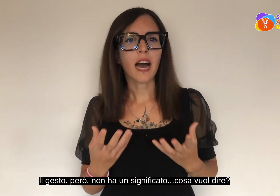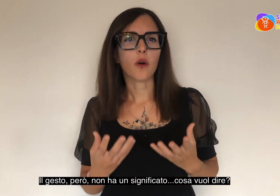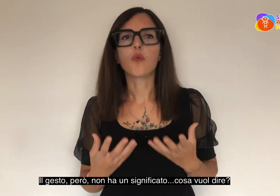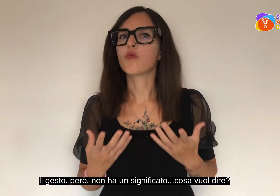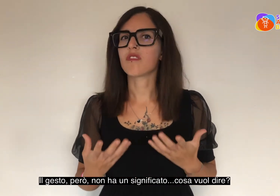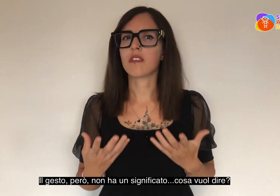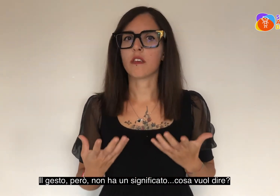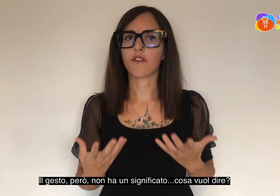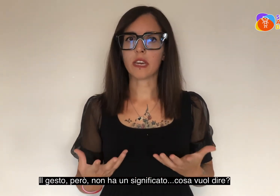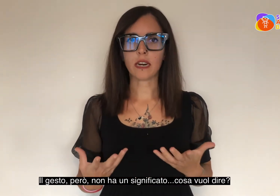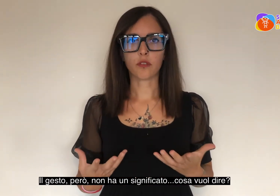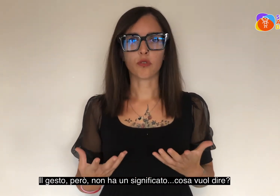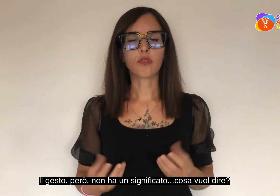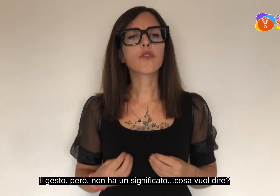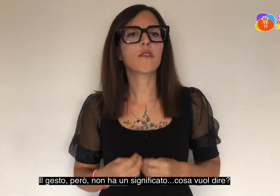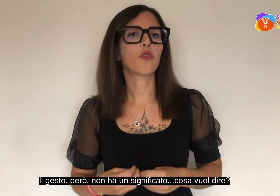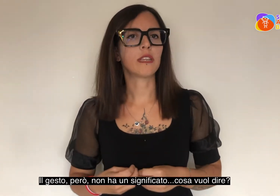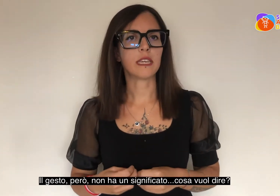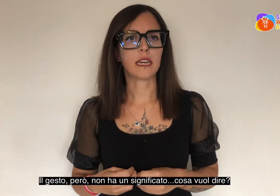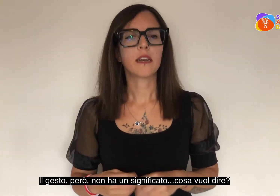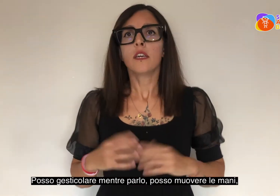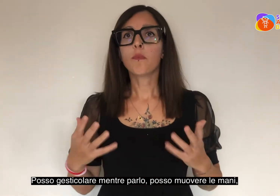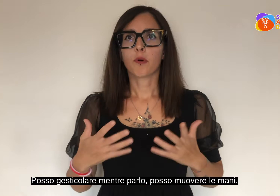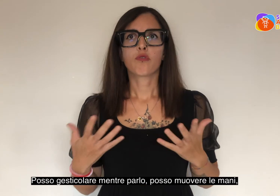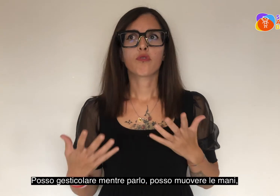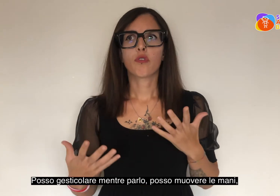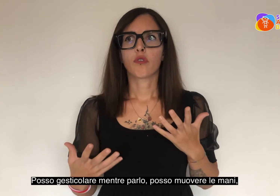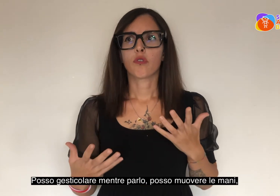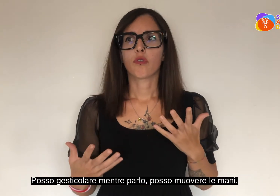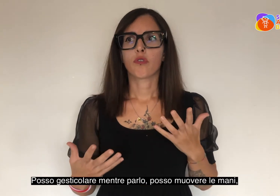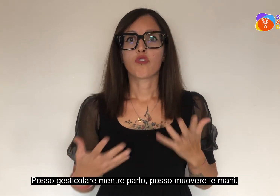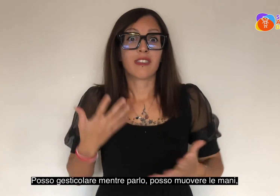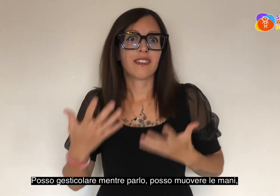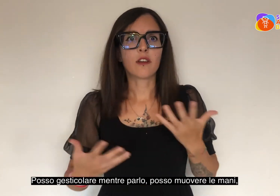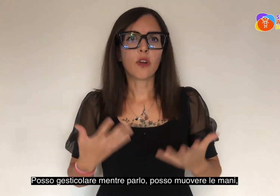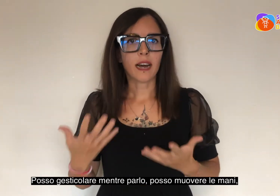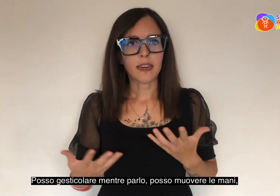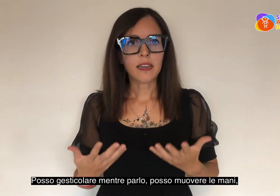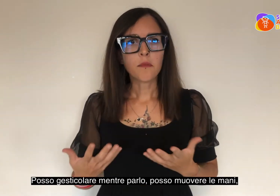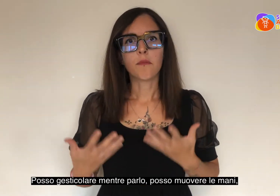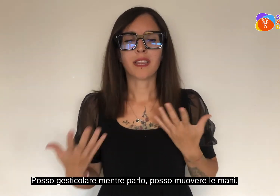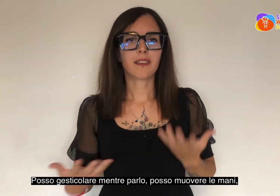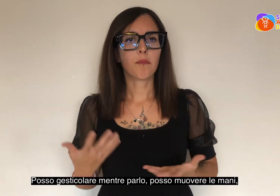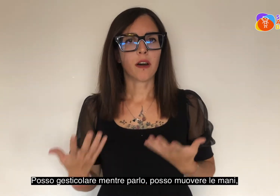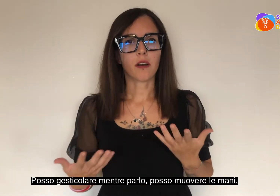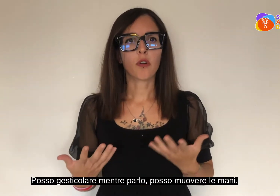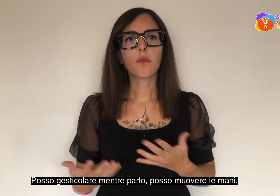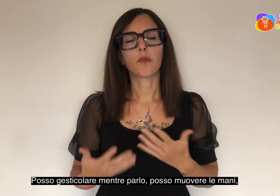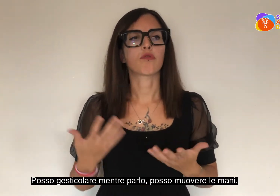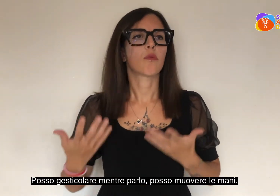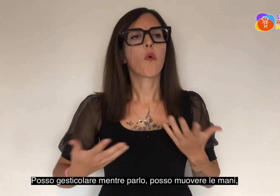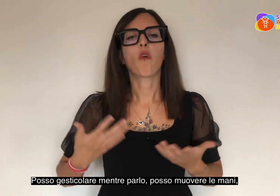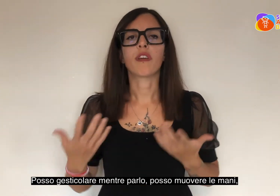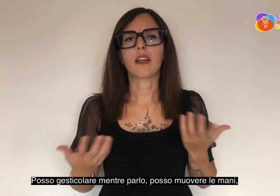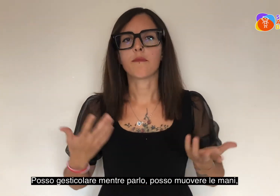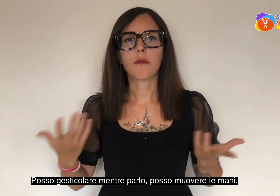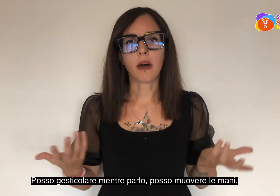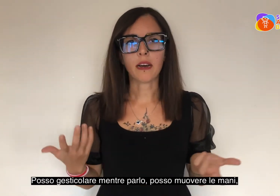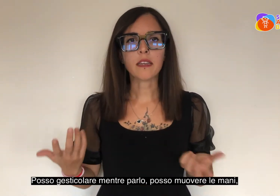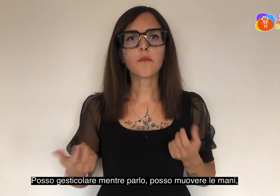un significato. Cosa vuol dire? Io posso gesticolare mentre parlo, posso muovere le mie mani,